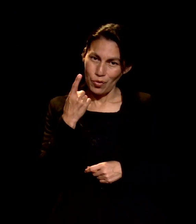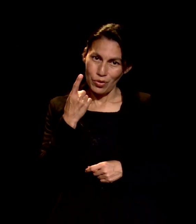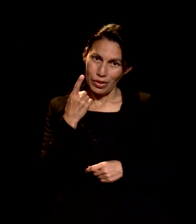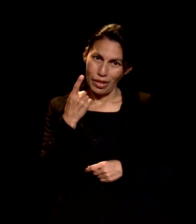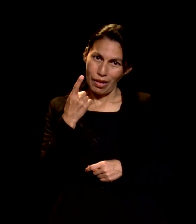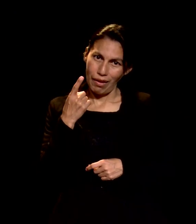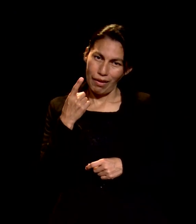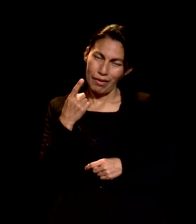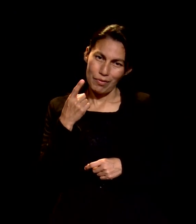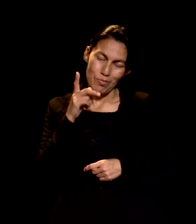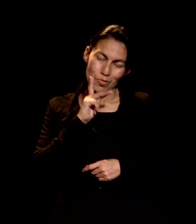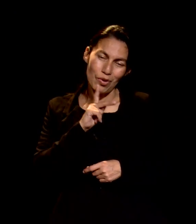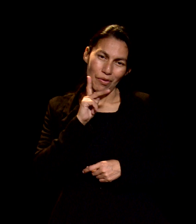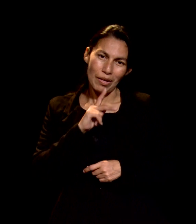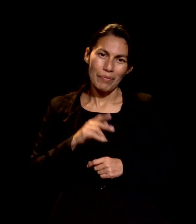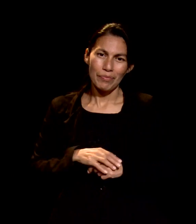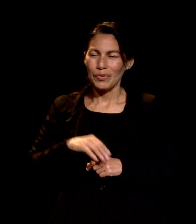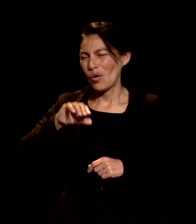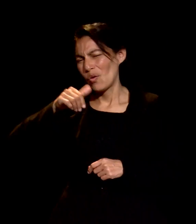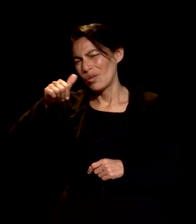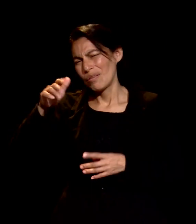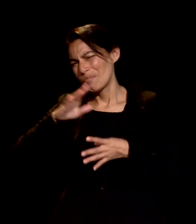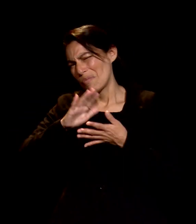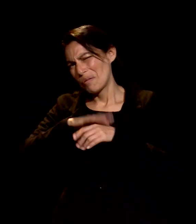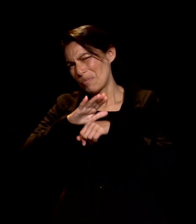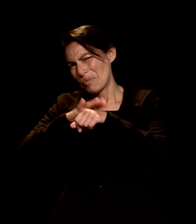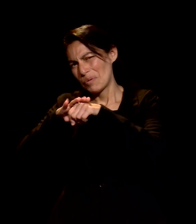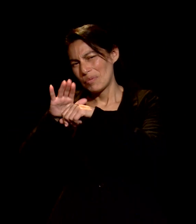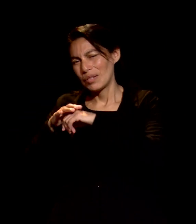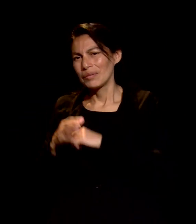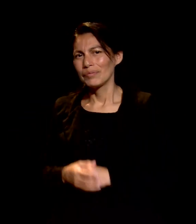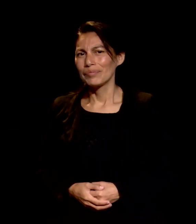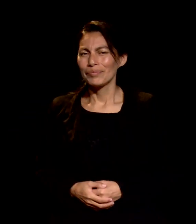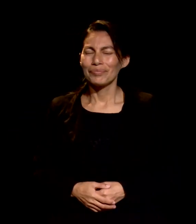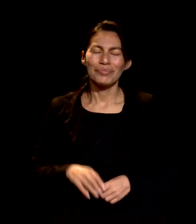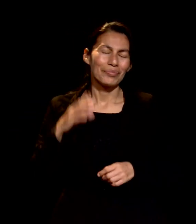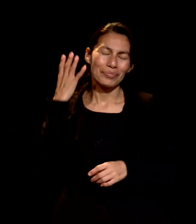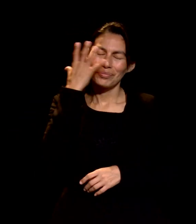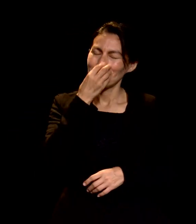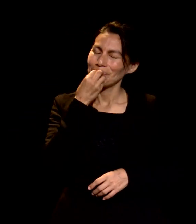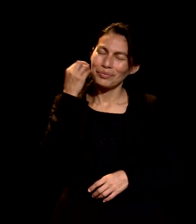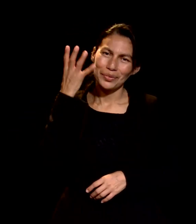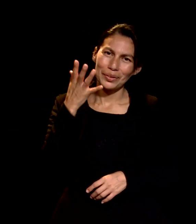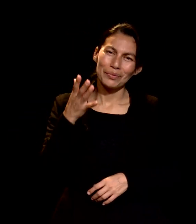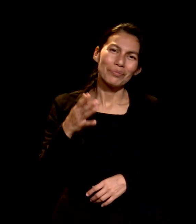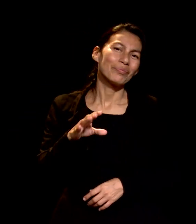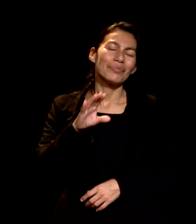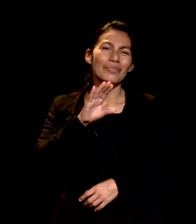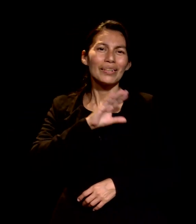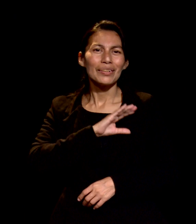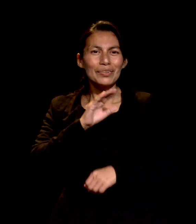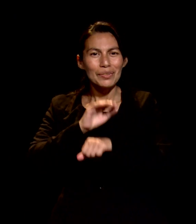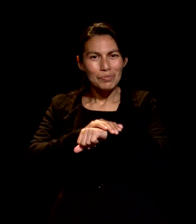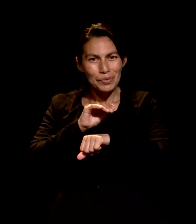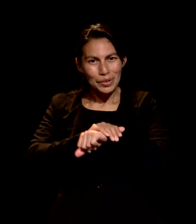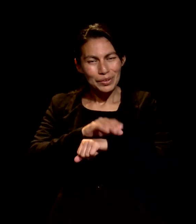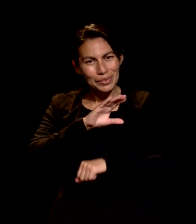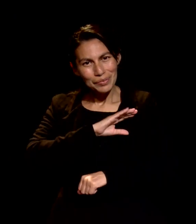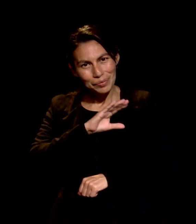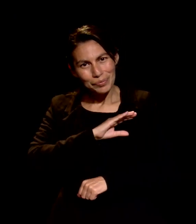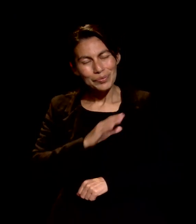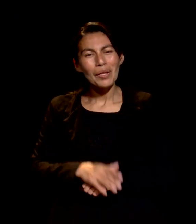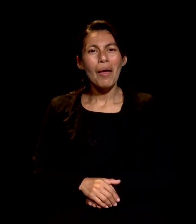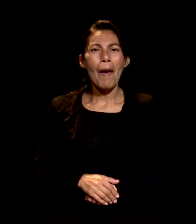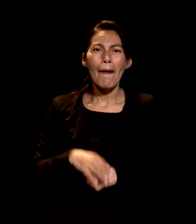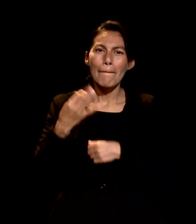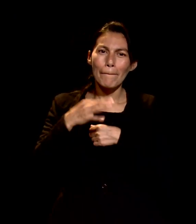de algunas que le dije al Señor que me mostrara maravilloso queridos mientras terminan de enviar